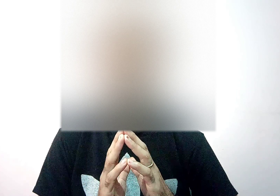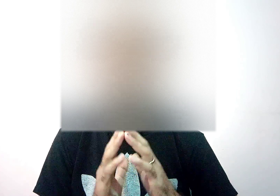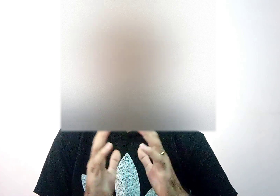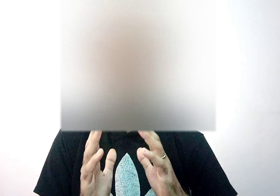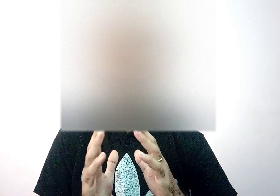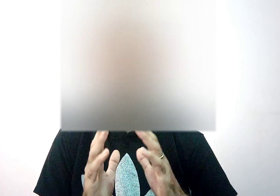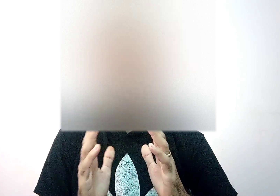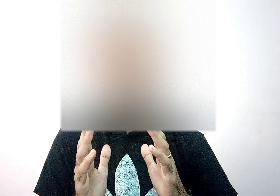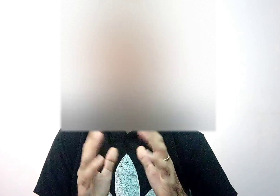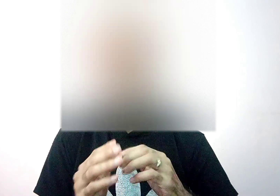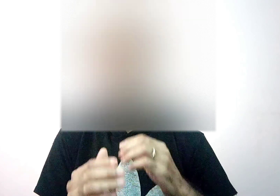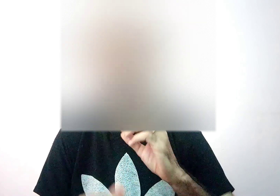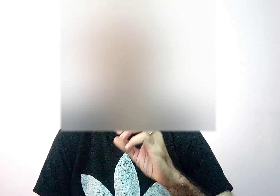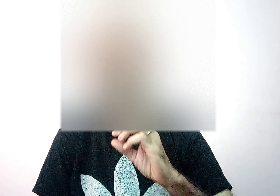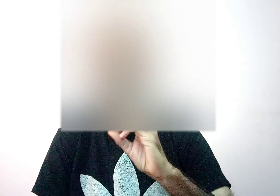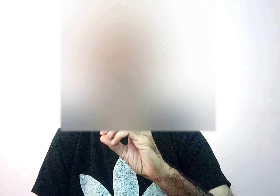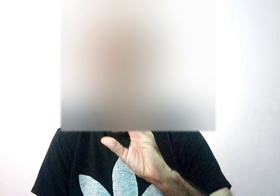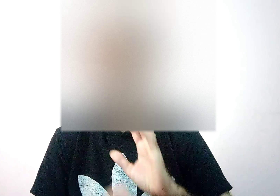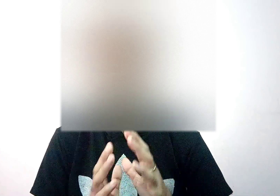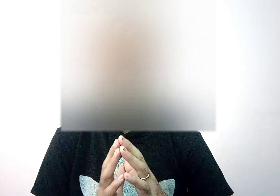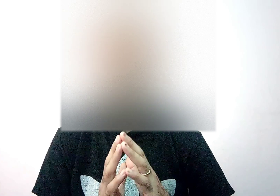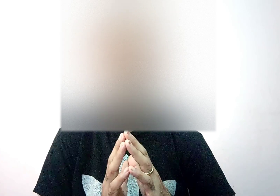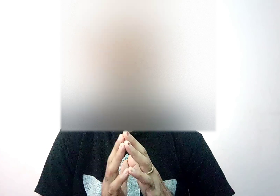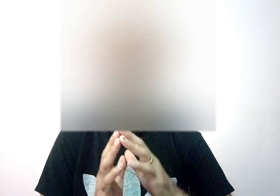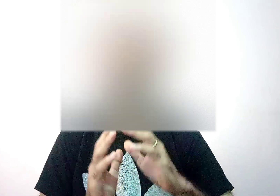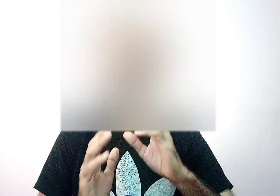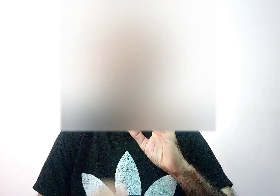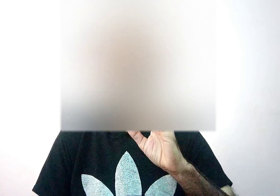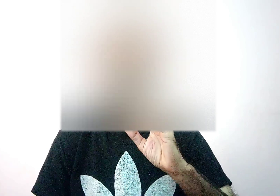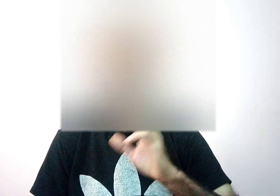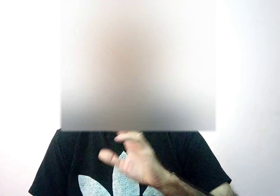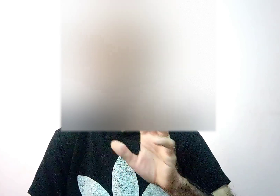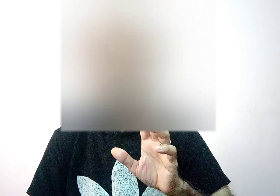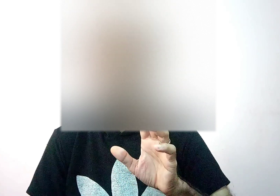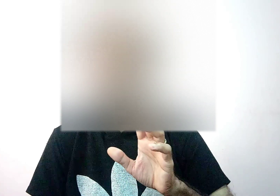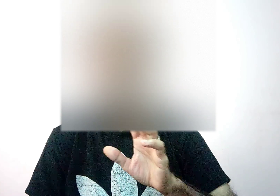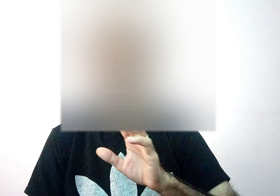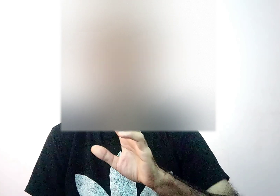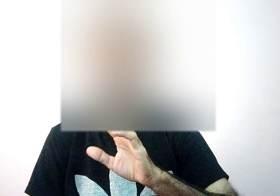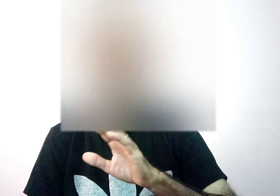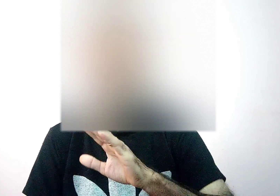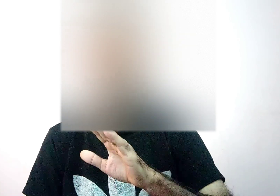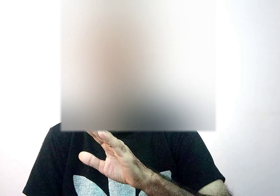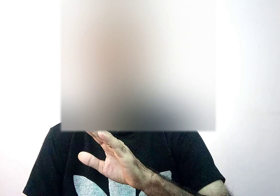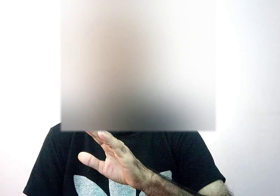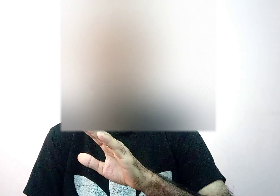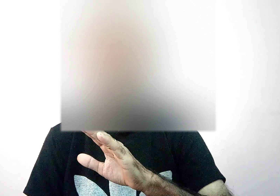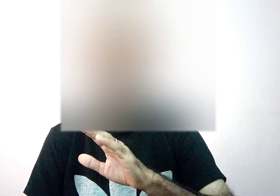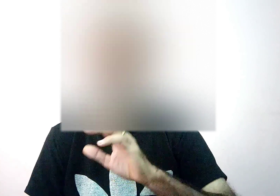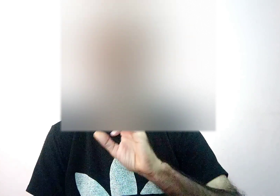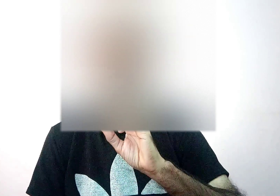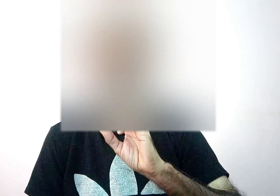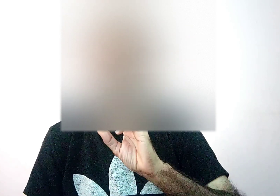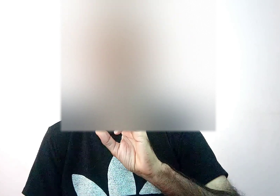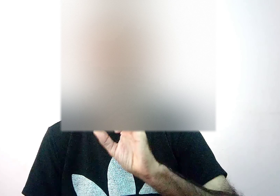وان الحروب العرقية بترجعش مرة تانية. المهم بسبب الاحداث احنا قلنا اللي حصلت، وجود